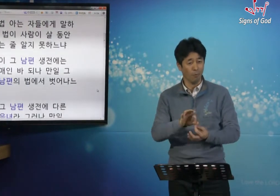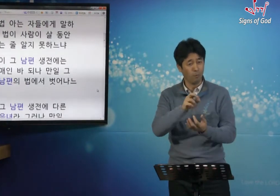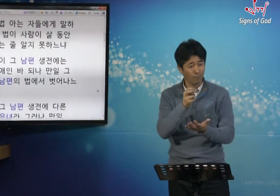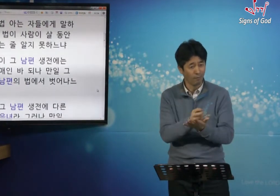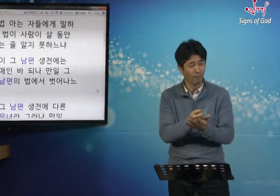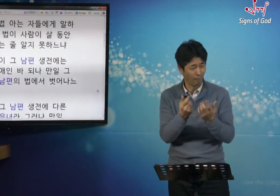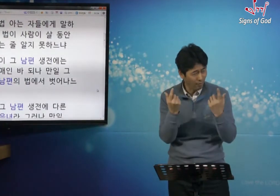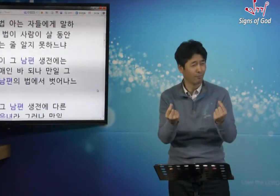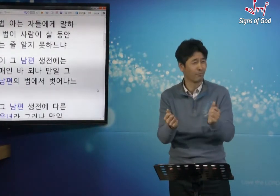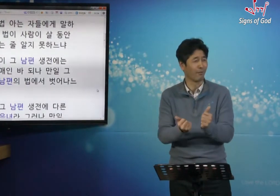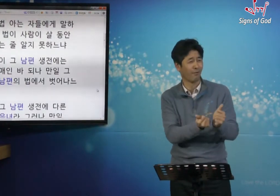같다는 것이죠.